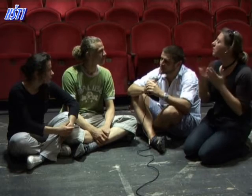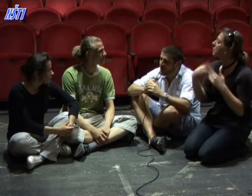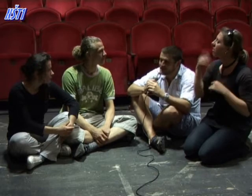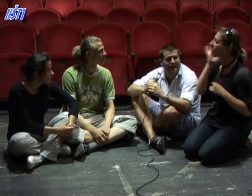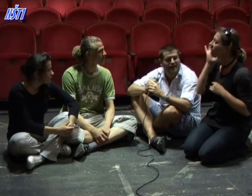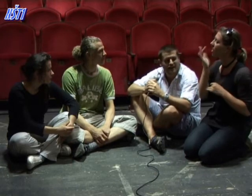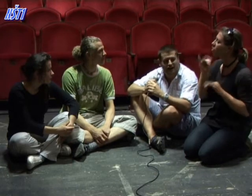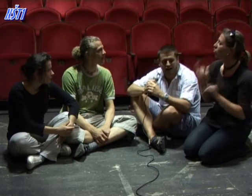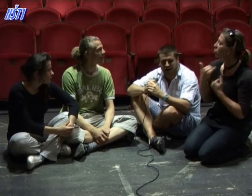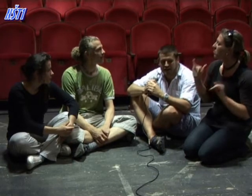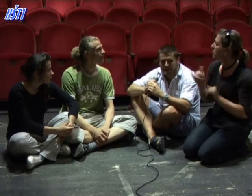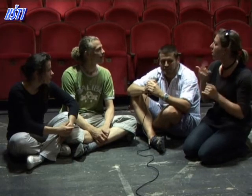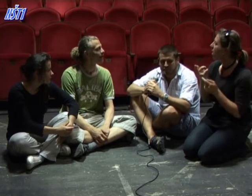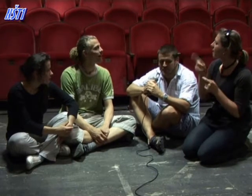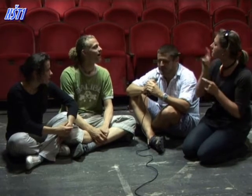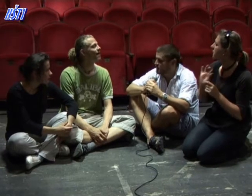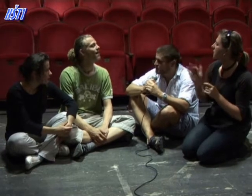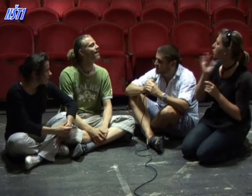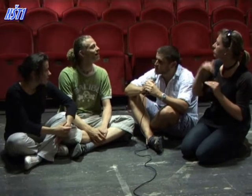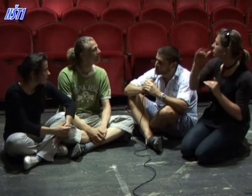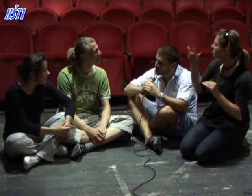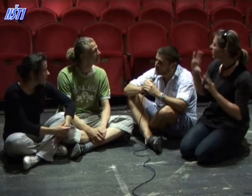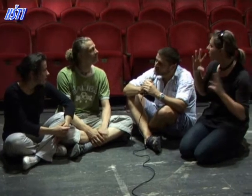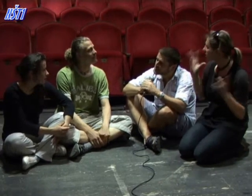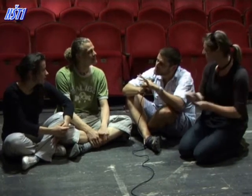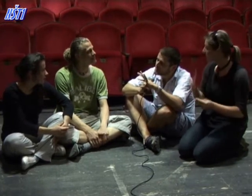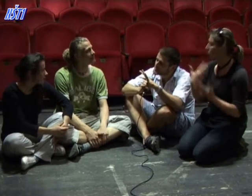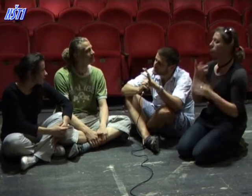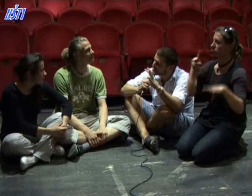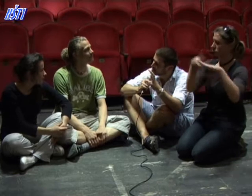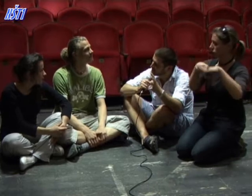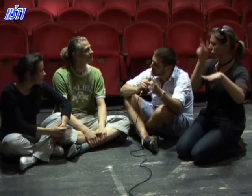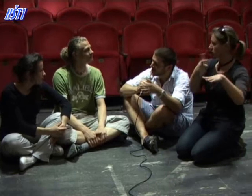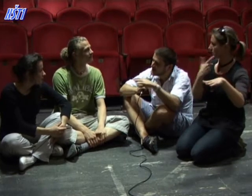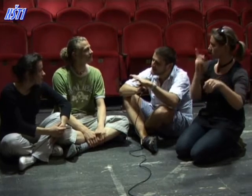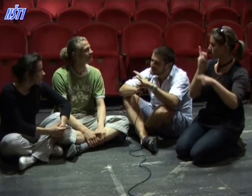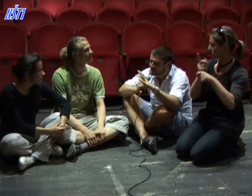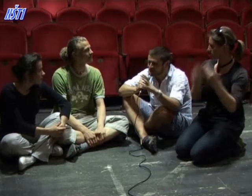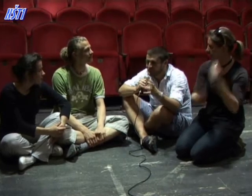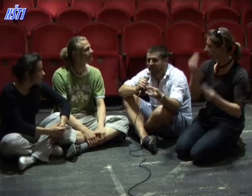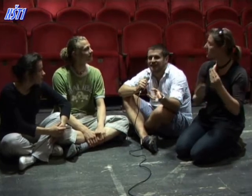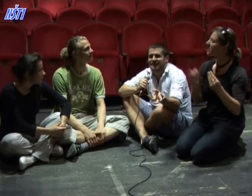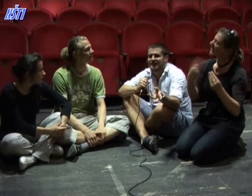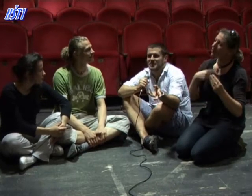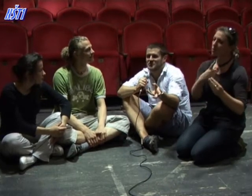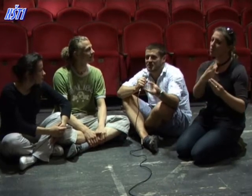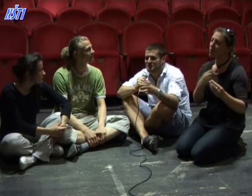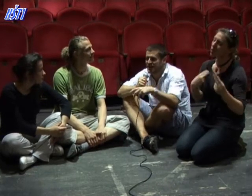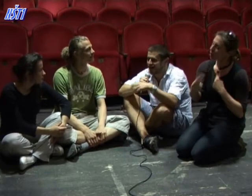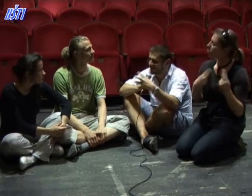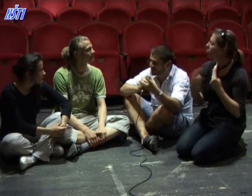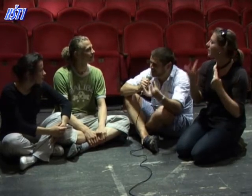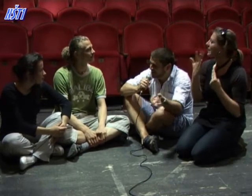věci vlastně zvládá a my jsme se jenom museli rozhodnout, jakým způsobem se vlastně bude, jak bych to